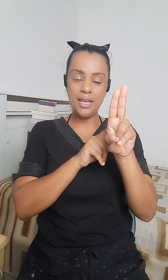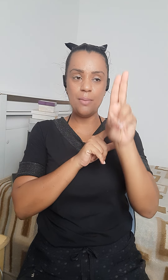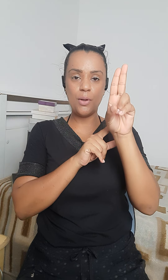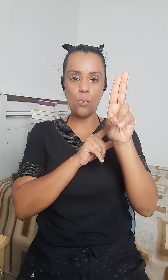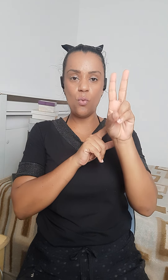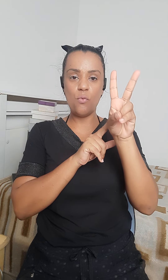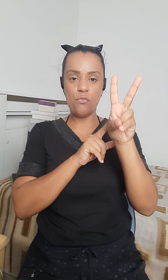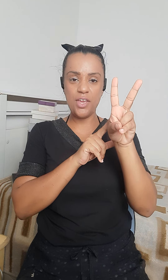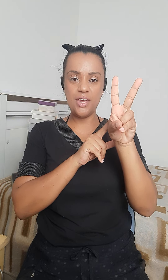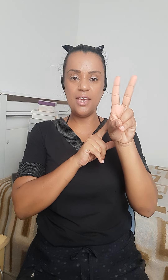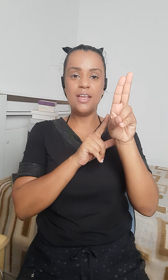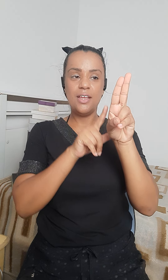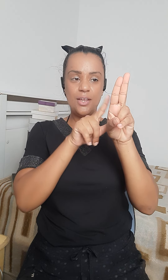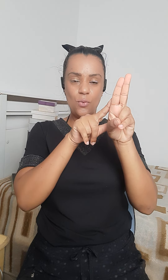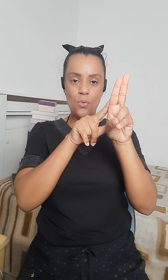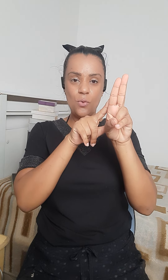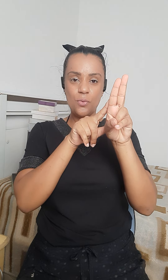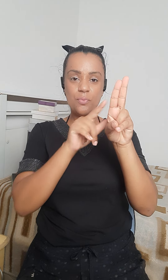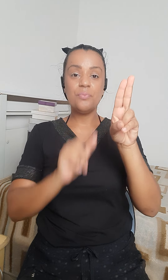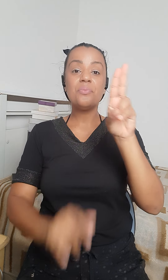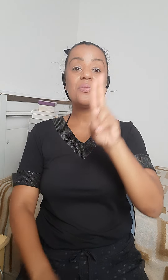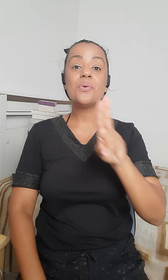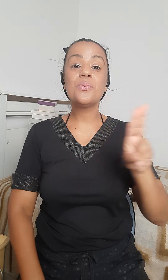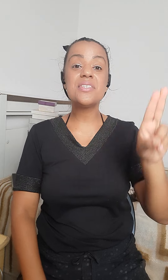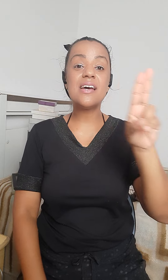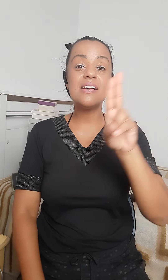lembra? U, V, U, usar.